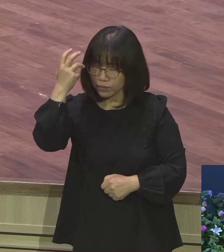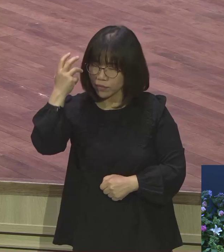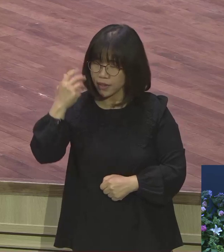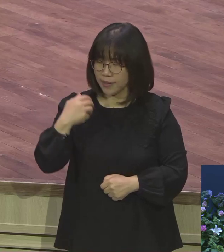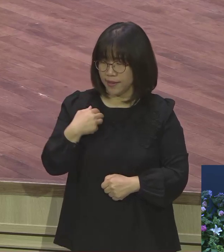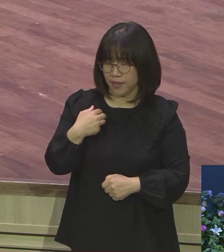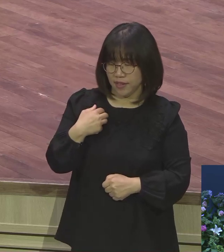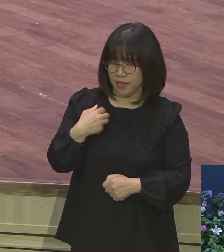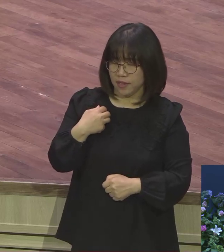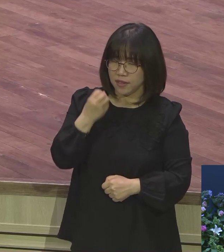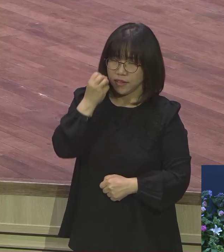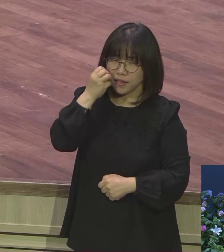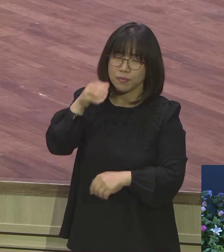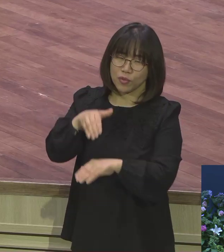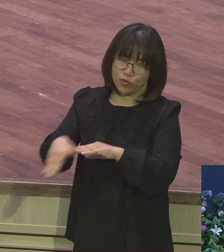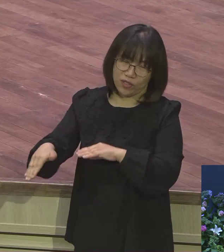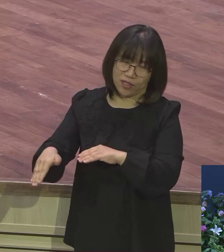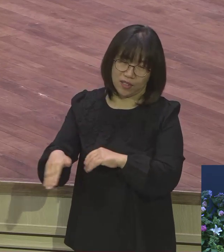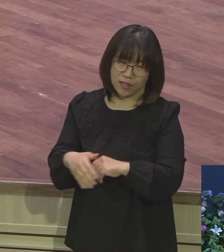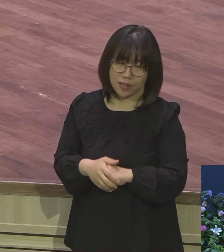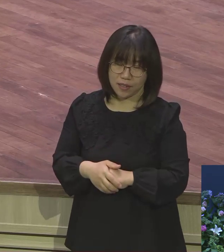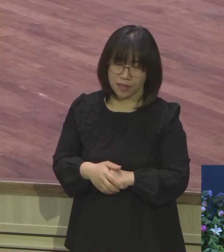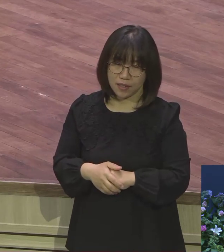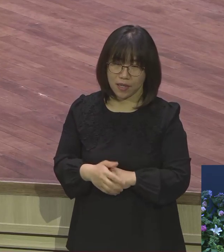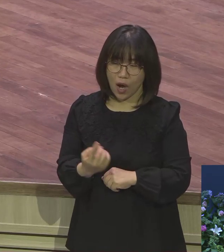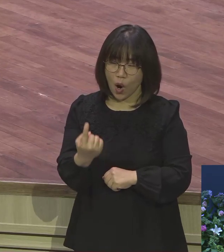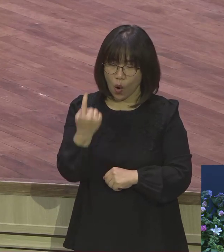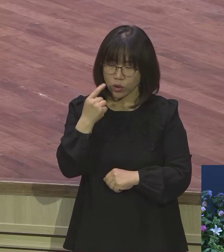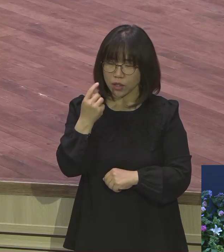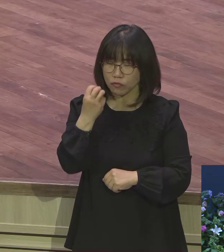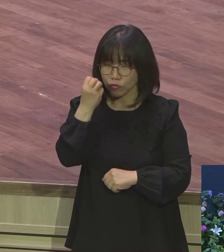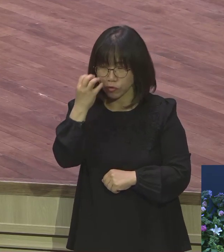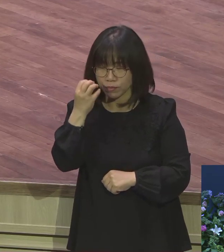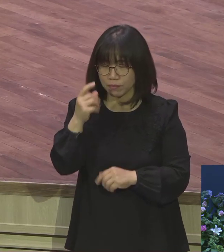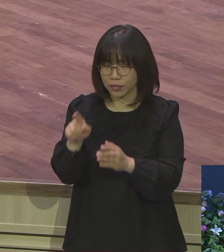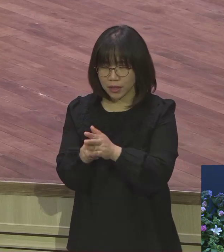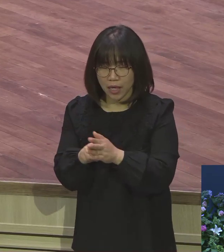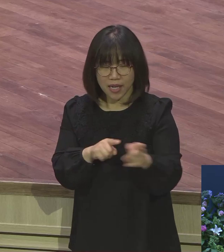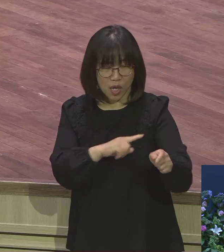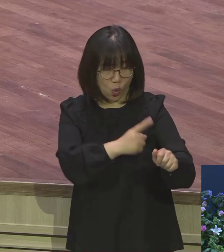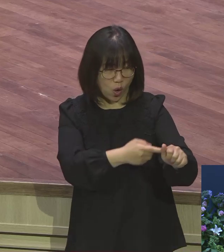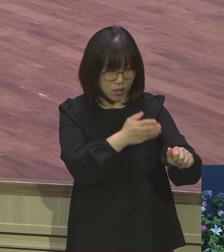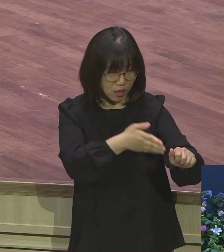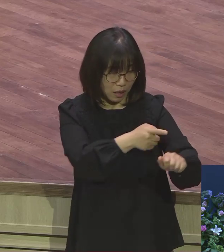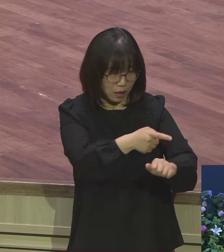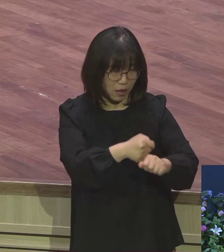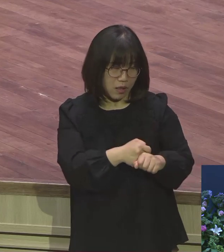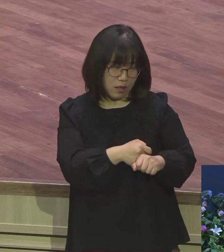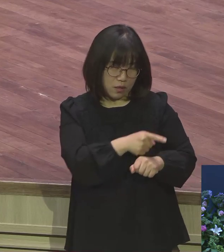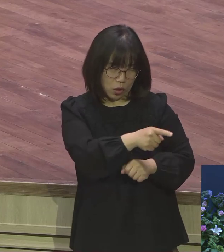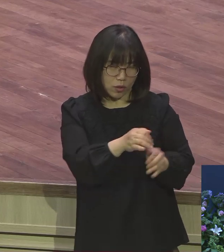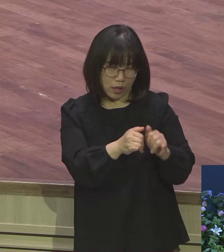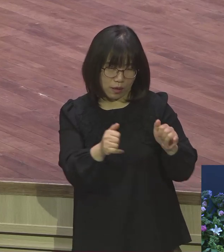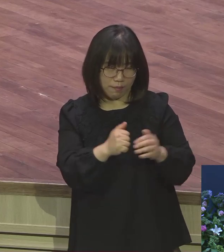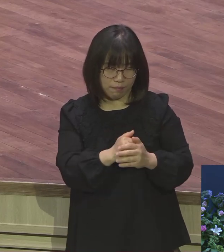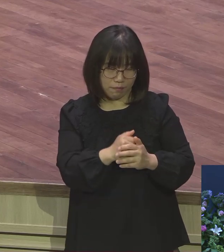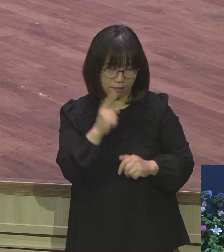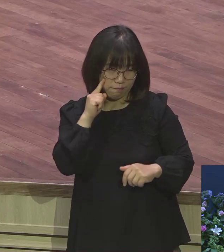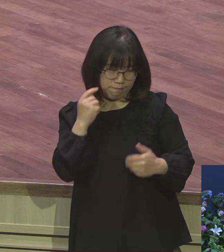신비주예요 그거 다 틀린 거예요 내 꿈을 꿨는데 권사 저 사람들 하나님이 저 사람들 난 내가 내 원수라 하더라